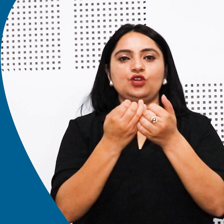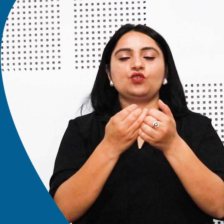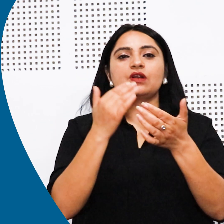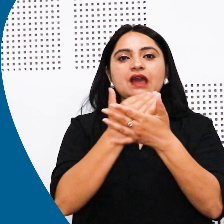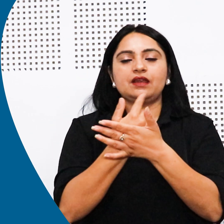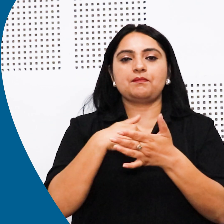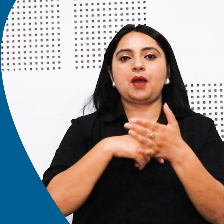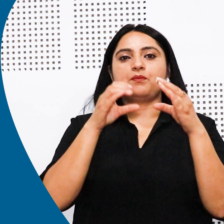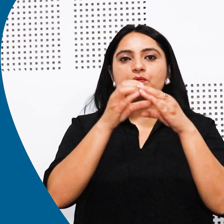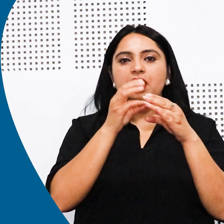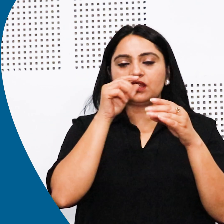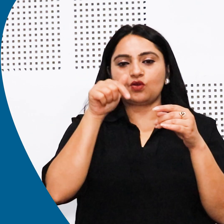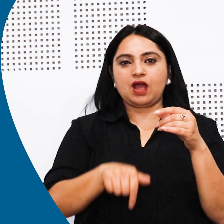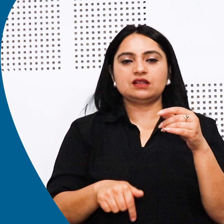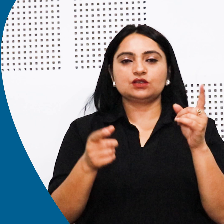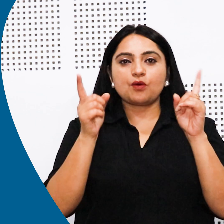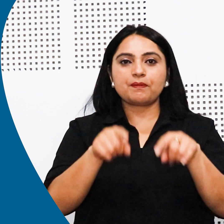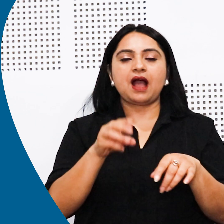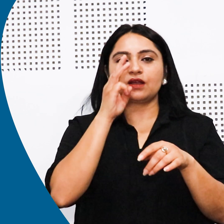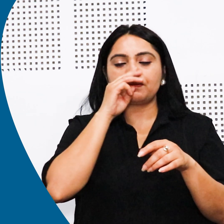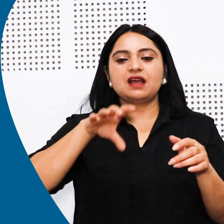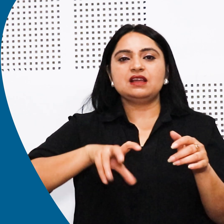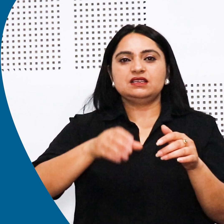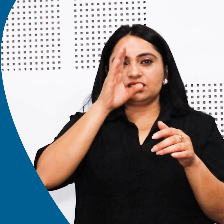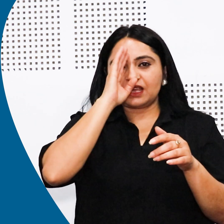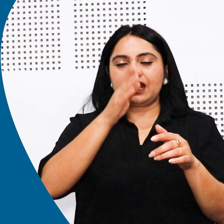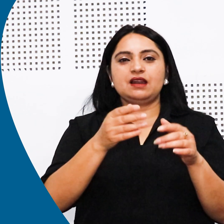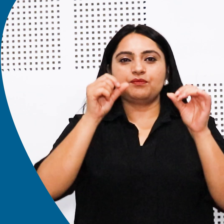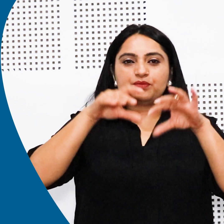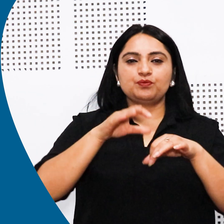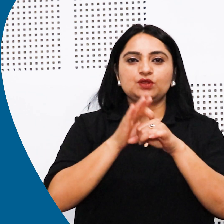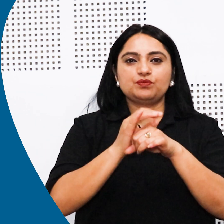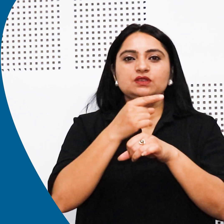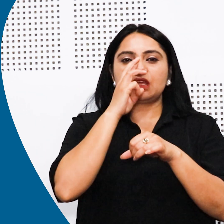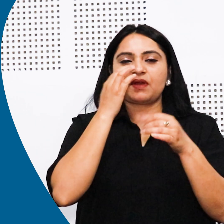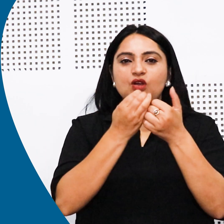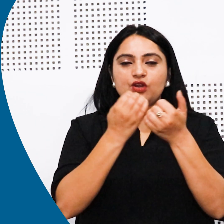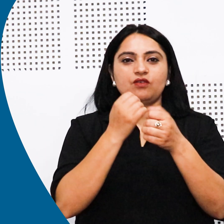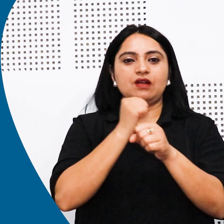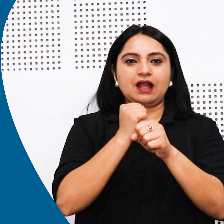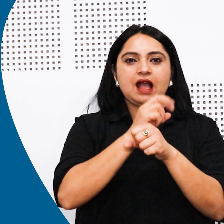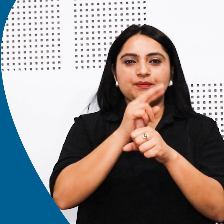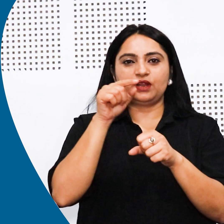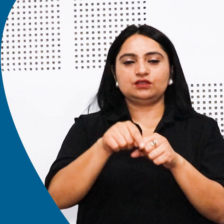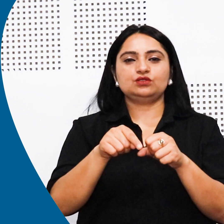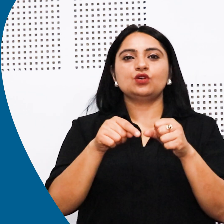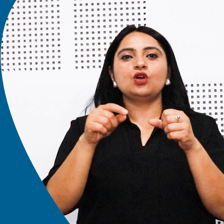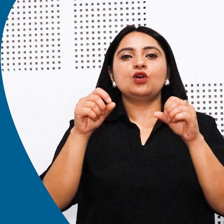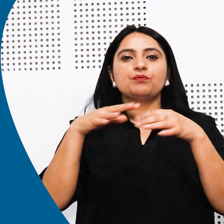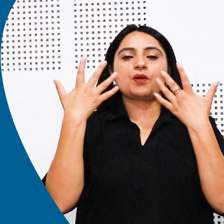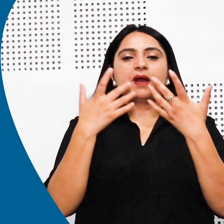गरिरहेको कार्यक्रम हाम्रो पालिकाको आजको अङ्कमा स्थानीय सरकारले विपद व्यवस्थापनमा गरिरहेको काम र यसको प्रभाव